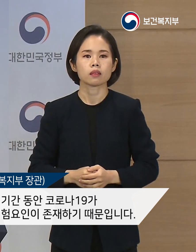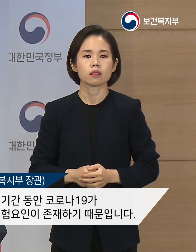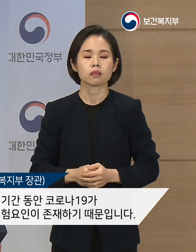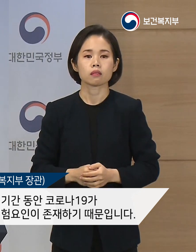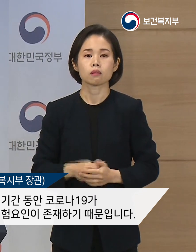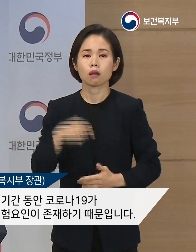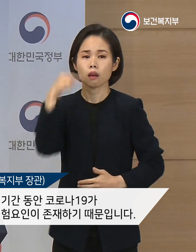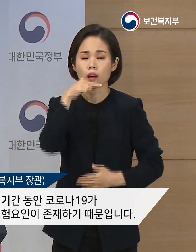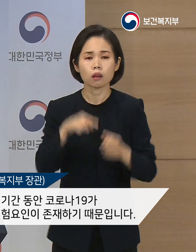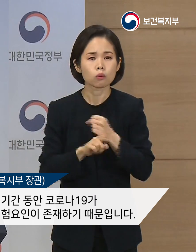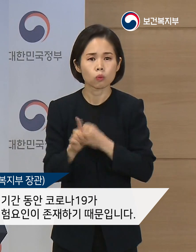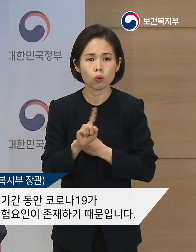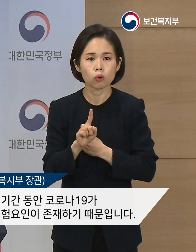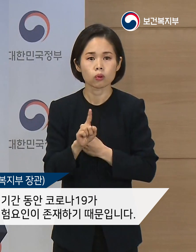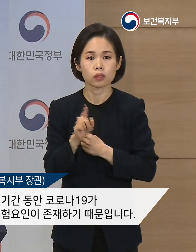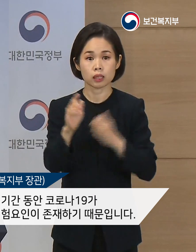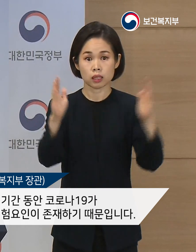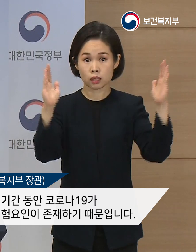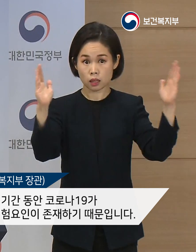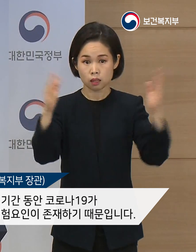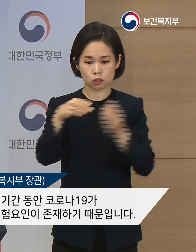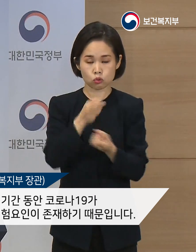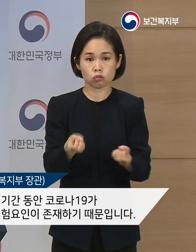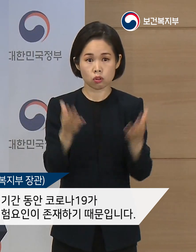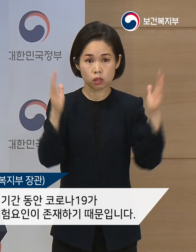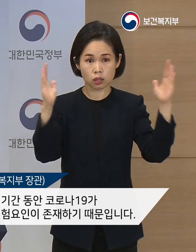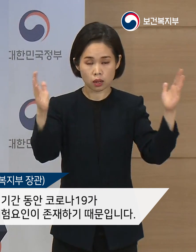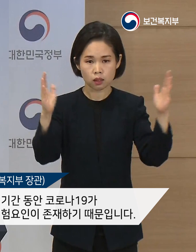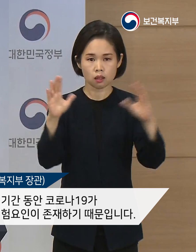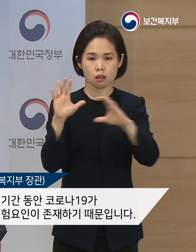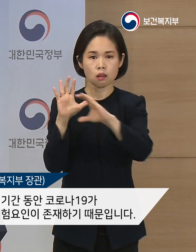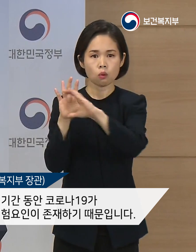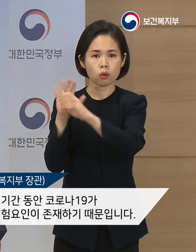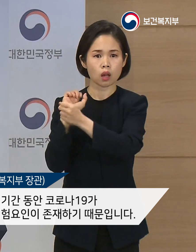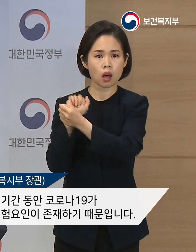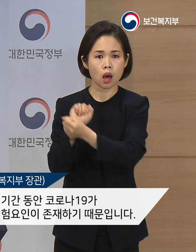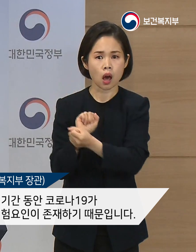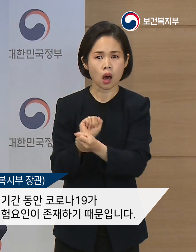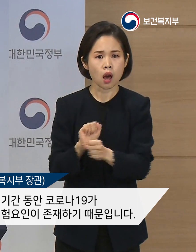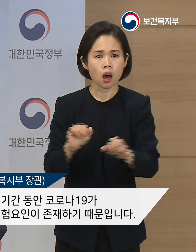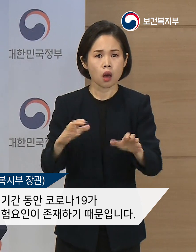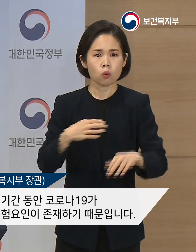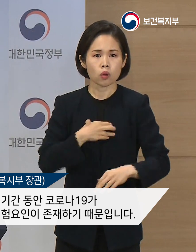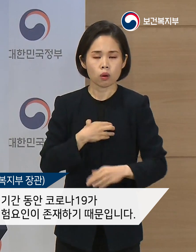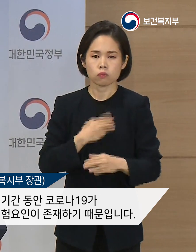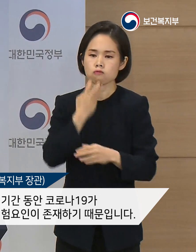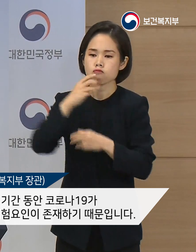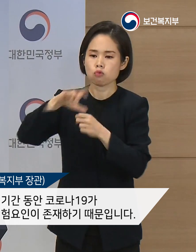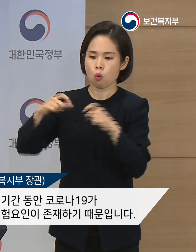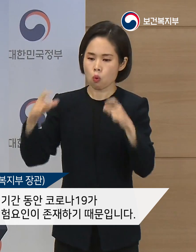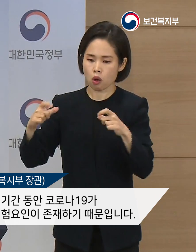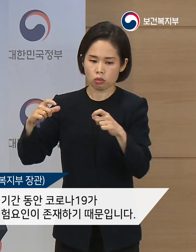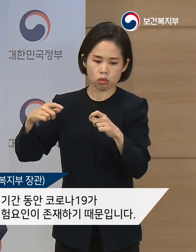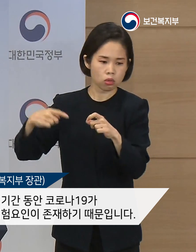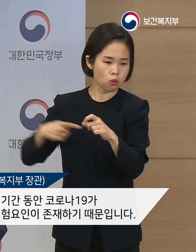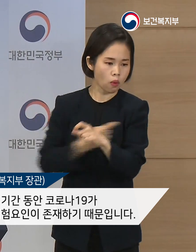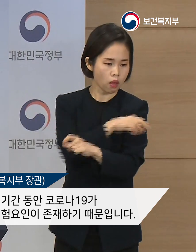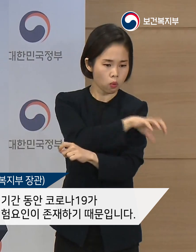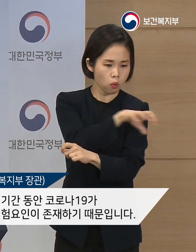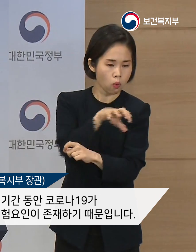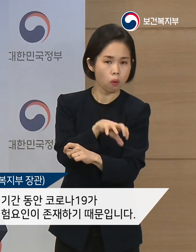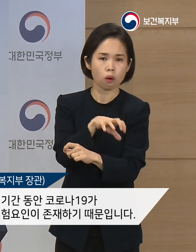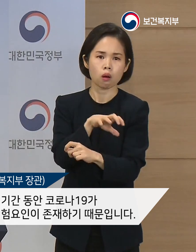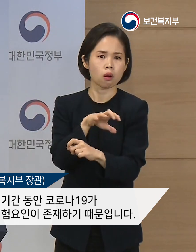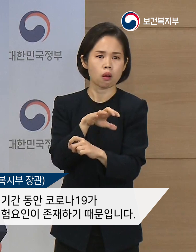사회적 거리두기를 강화하는 이유는 이 기간 동안 코로나19가 확산될 수 있는 수도권과 비수도권의 위험